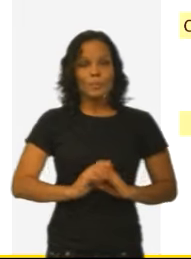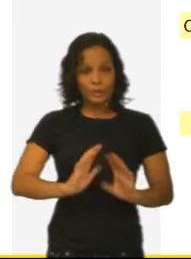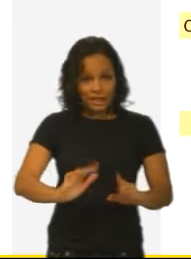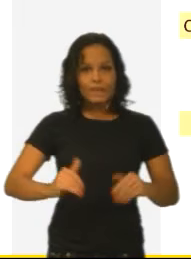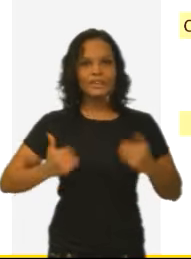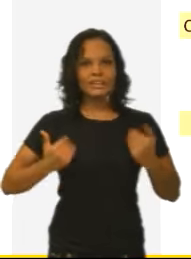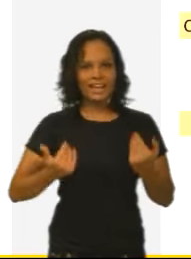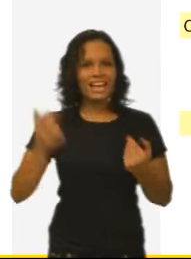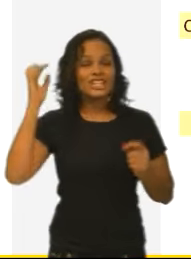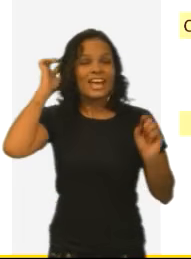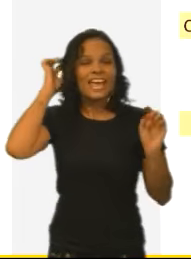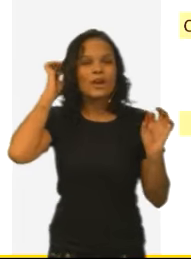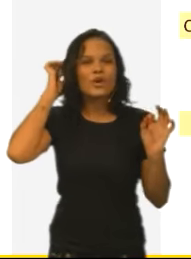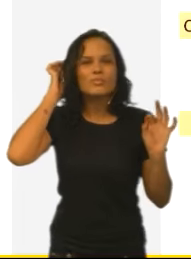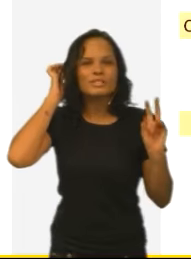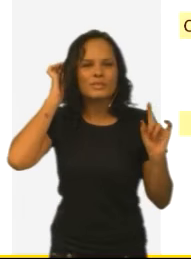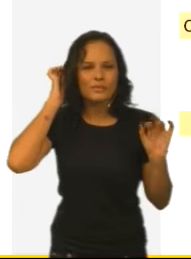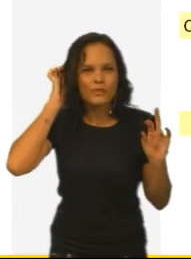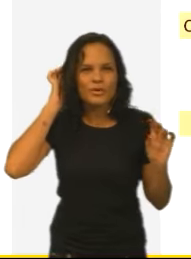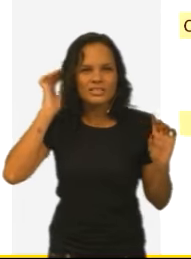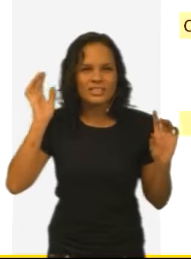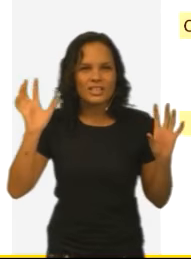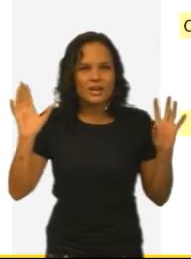Porque, na verdade, é como se fosse